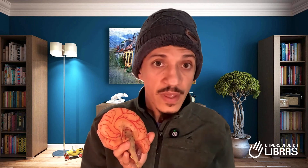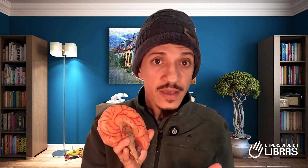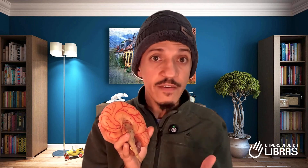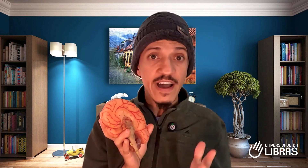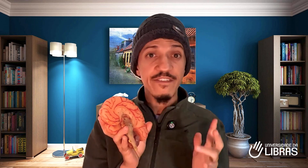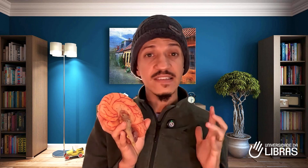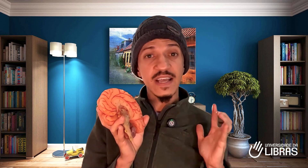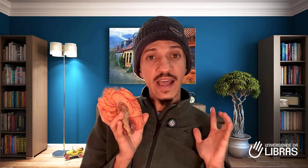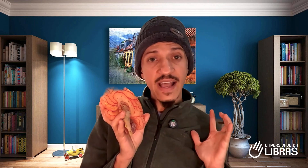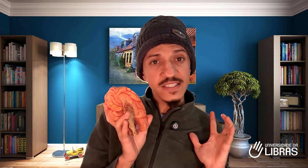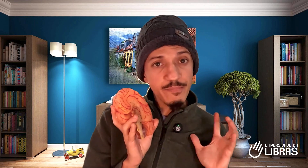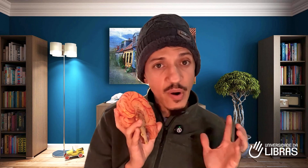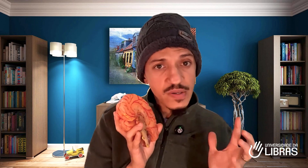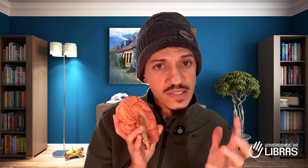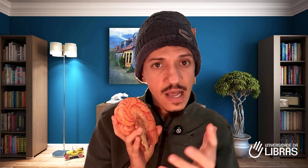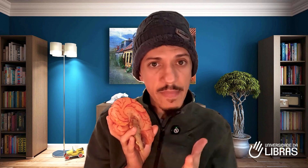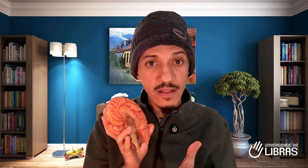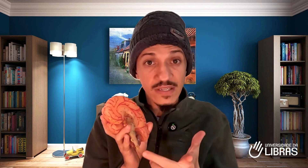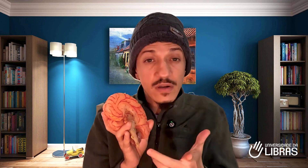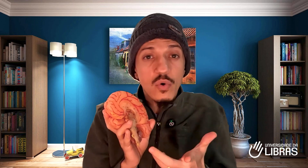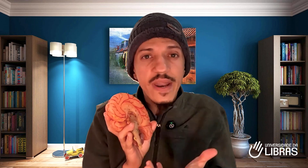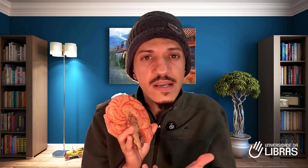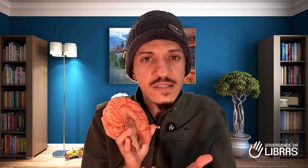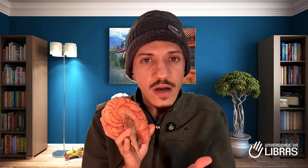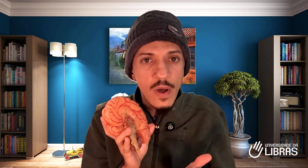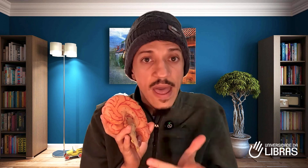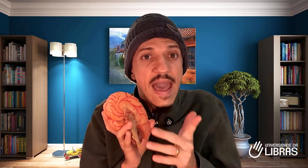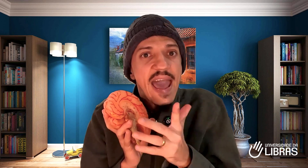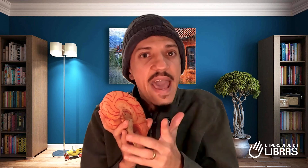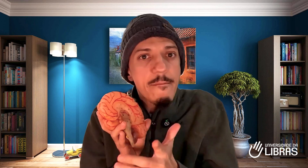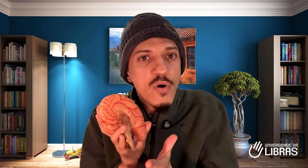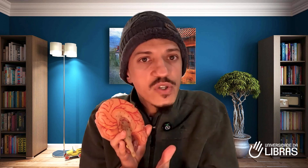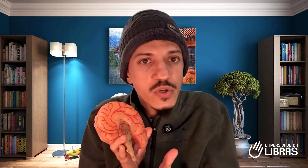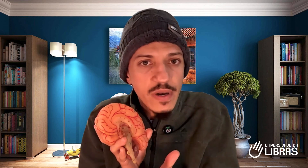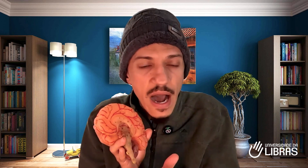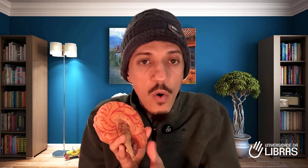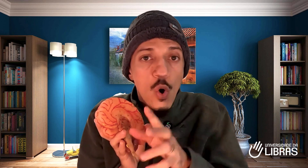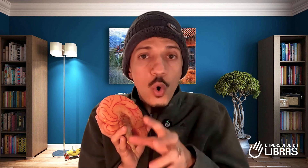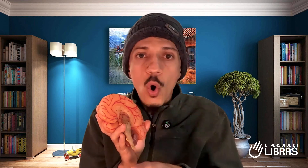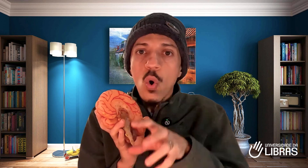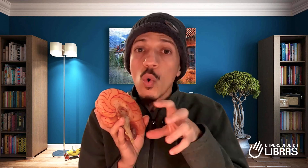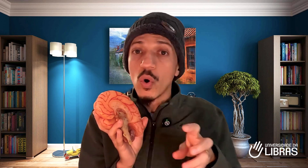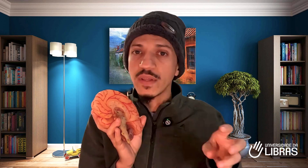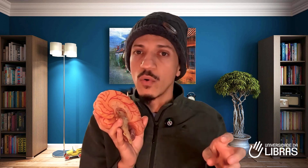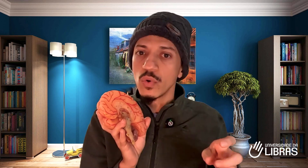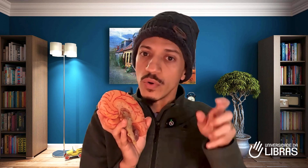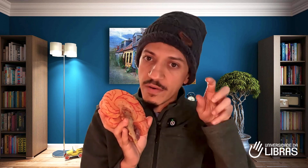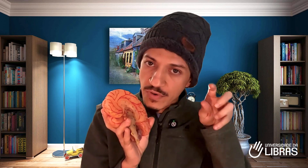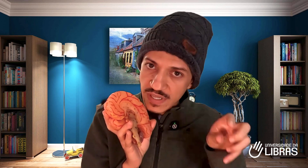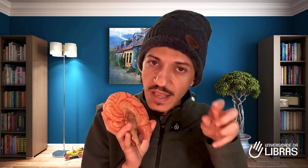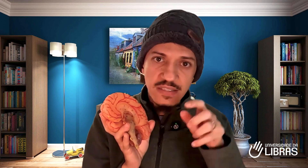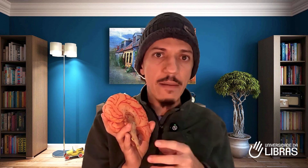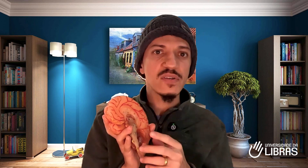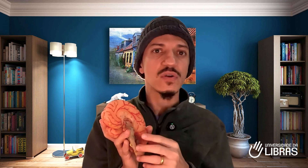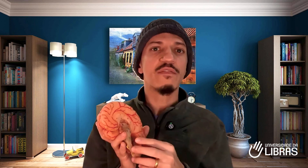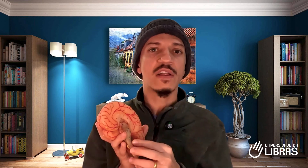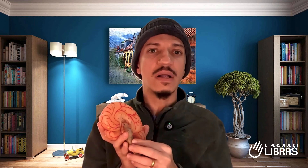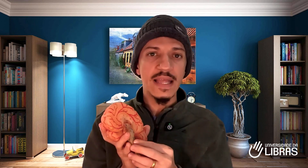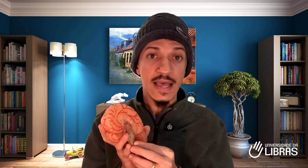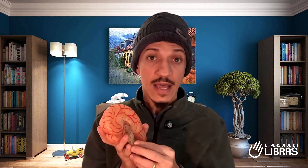vai fazer esse processamento, essa conexão emocional com o conteúdo que você está absorvendo ali do